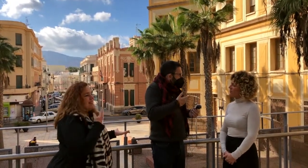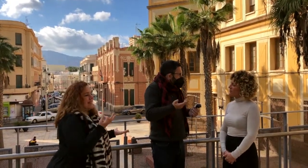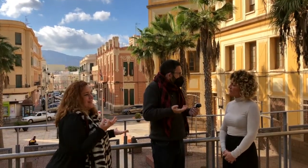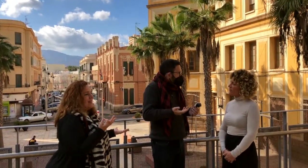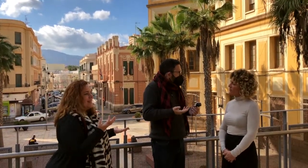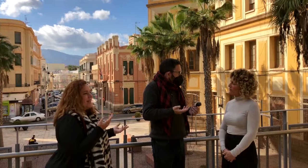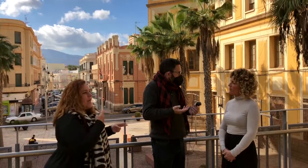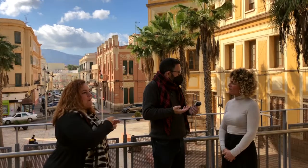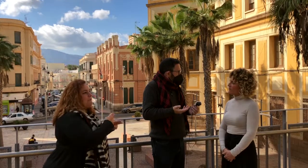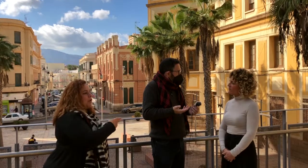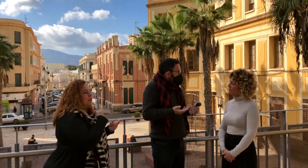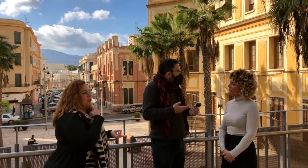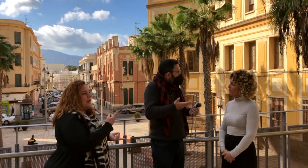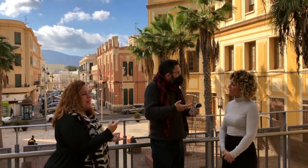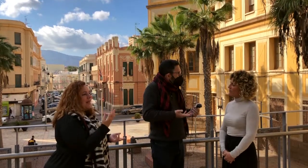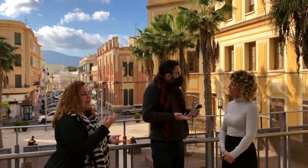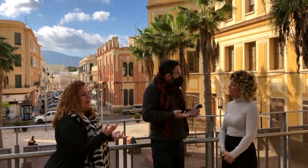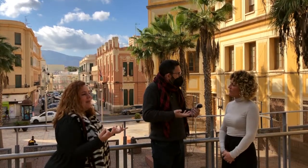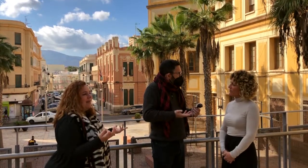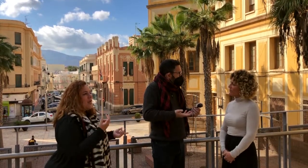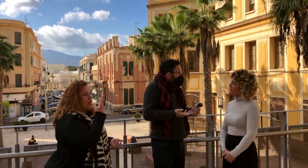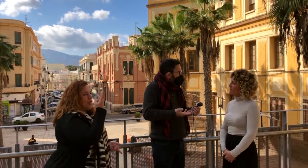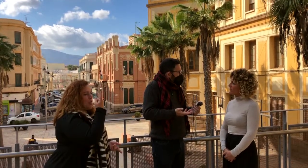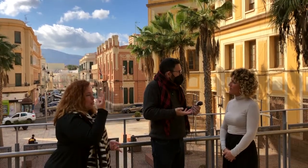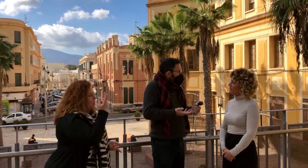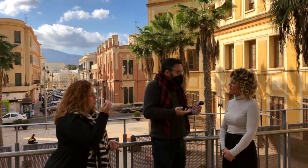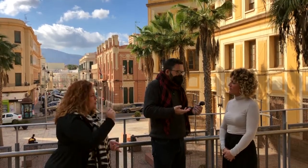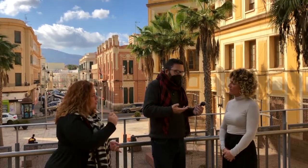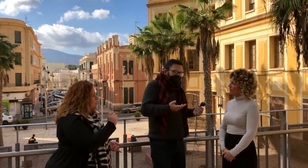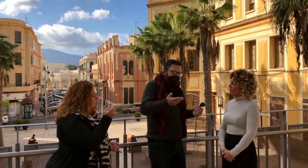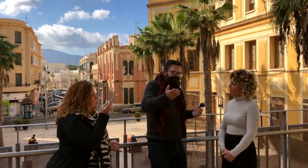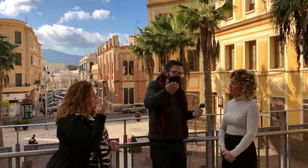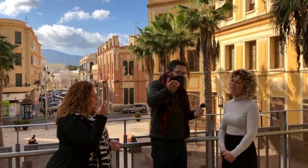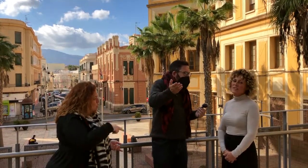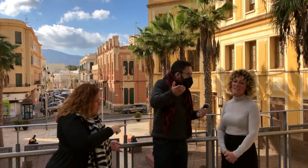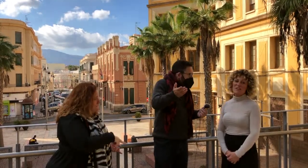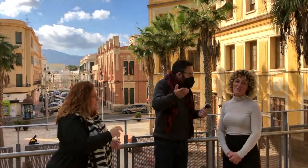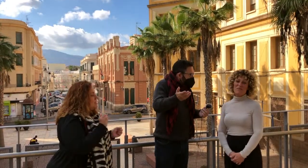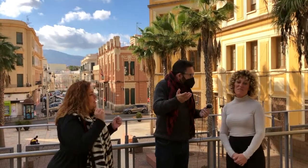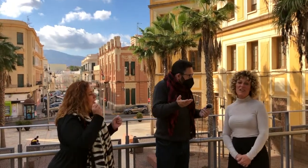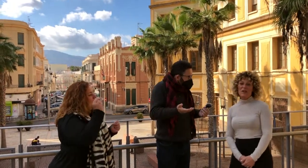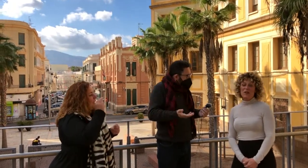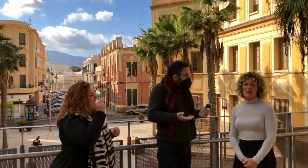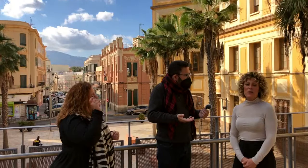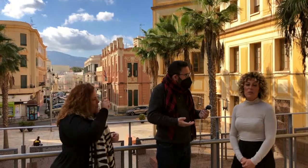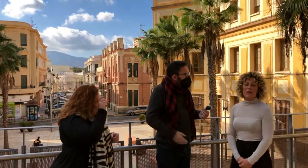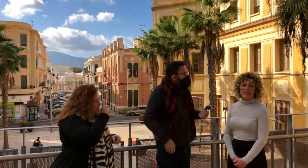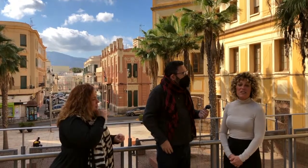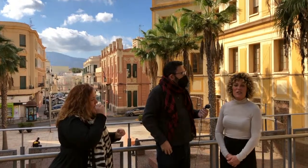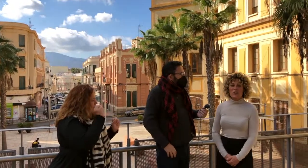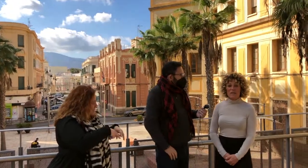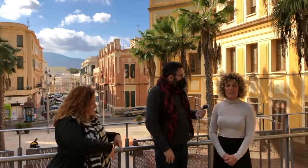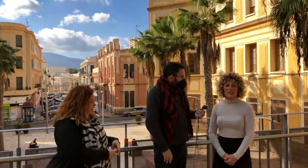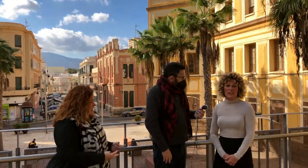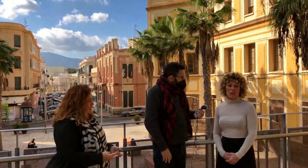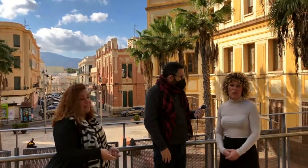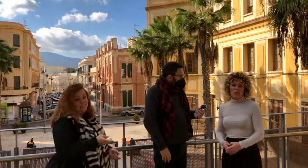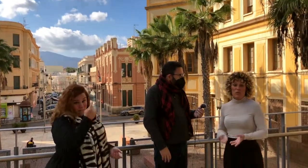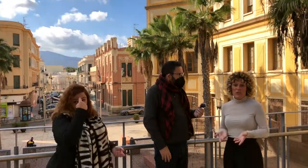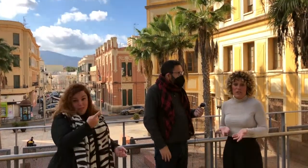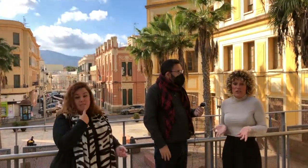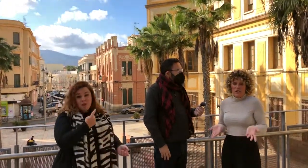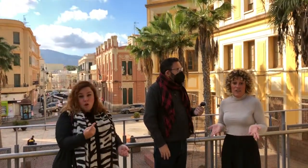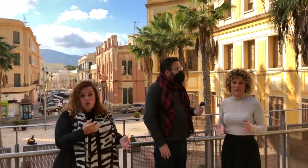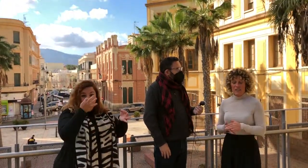de que dos meses sin profesores, tú qué le dirías a él? Y se lo puedes decir mirándole, sí, a la cámara. ¿Tú qué le dirías? Pues que seguramente todos